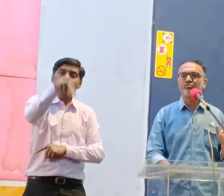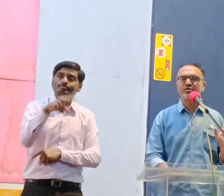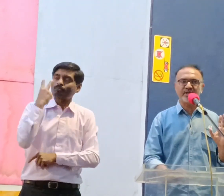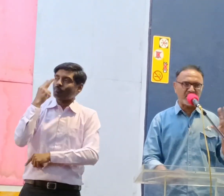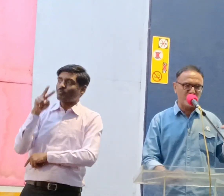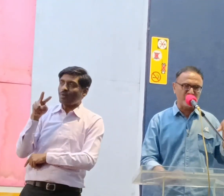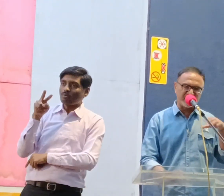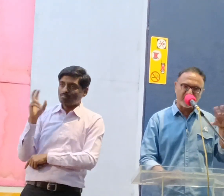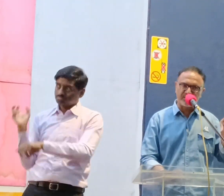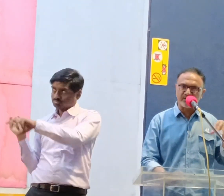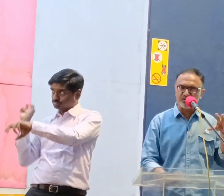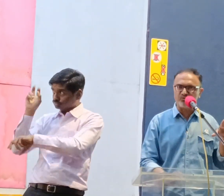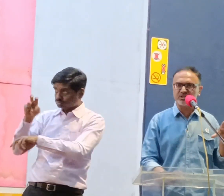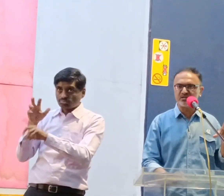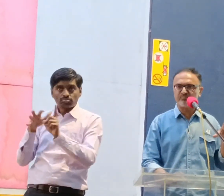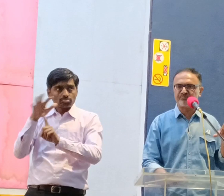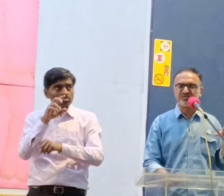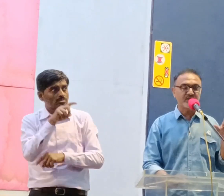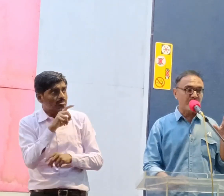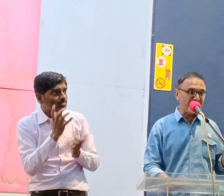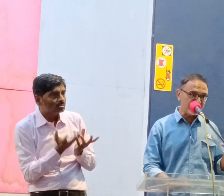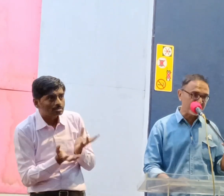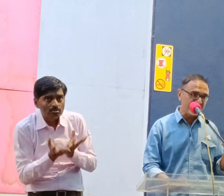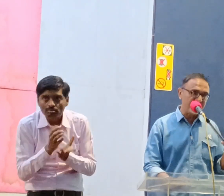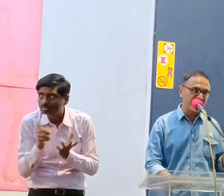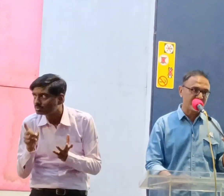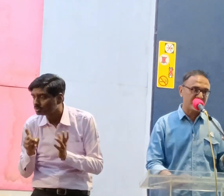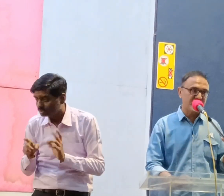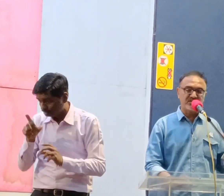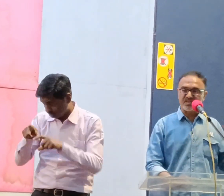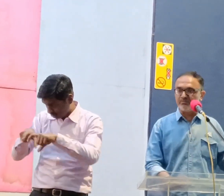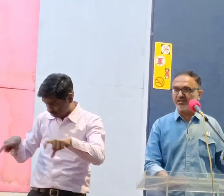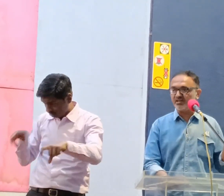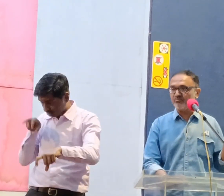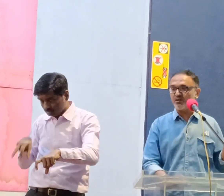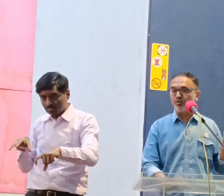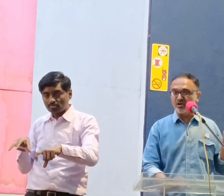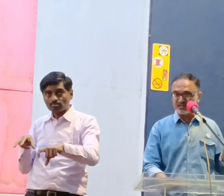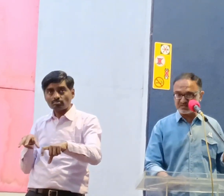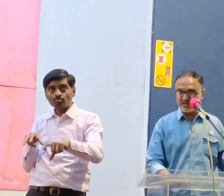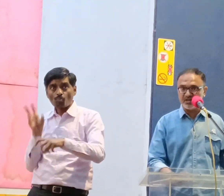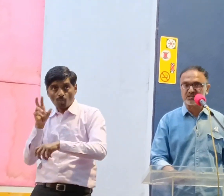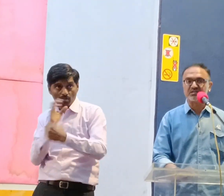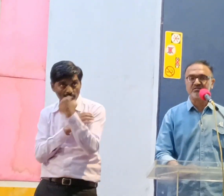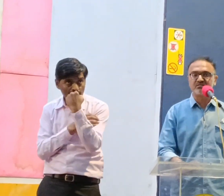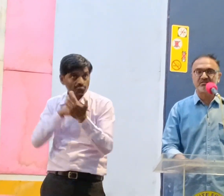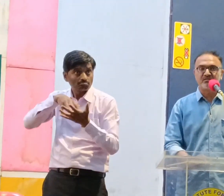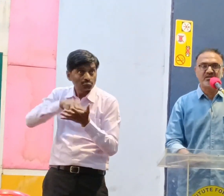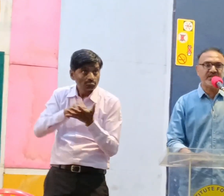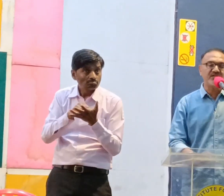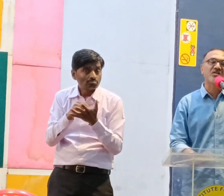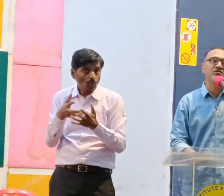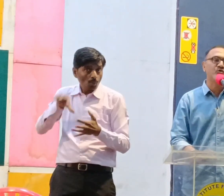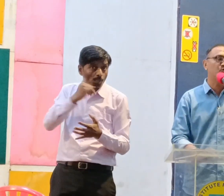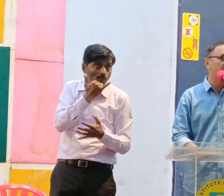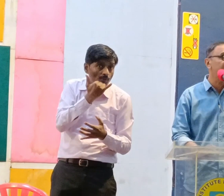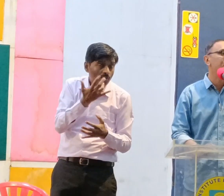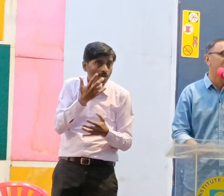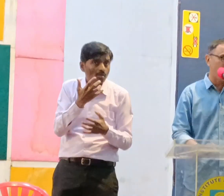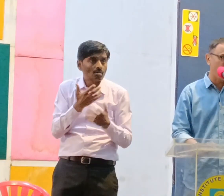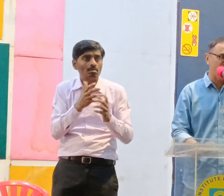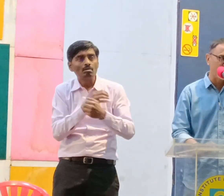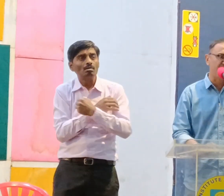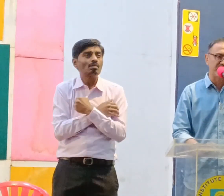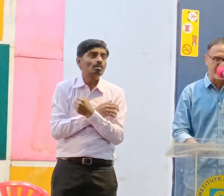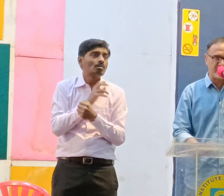જોવું કે આખું વાતાવરણ કેવું છે પીચ કેવી છે સામેની ટીમના બોલર્સ કેવા છે અને એની સાથે થોડું